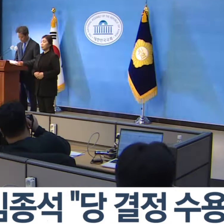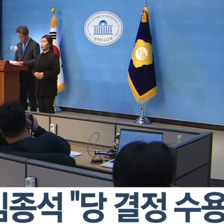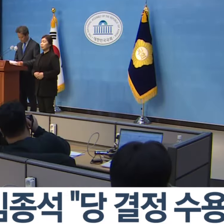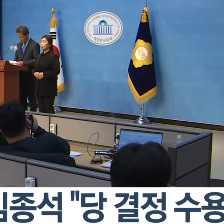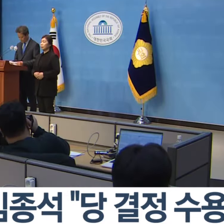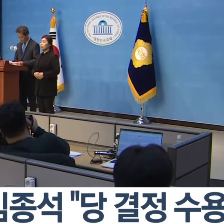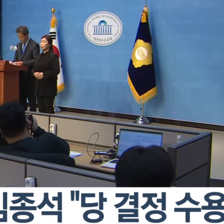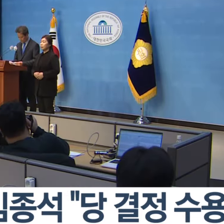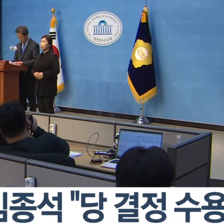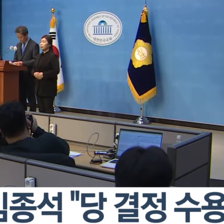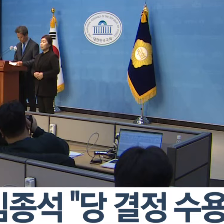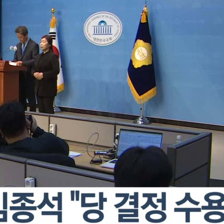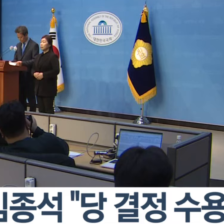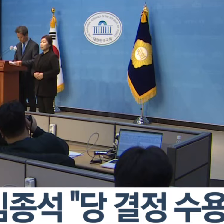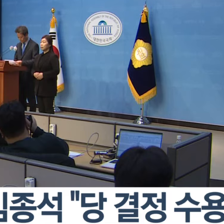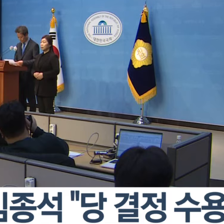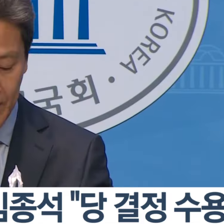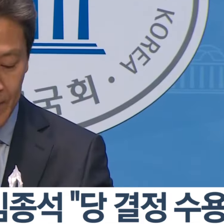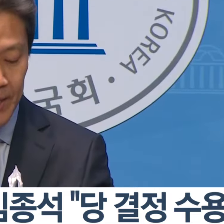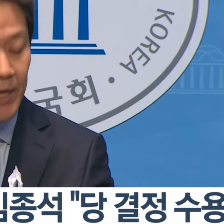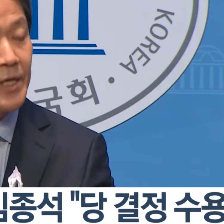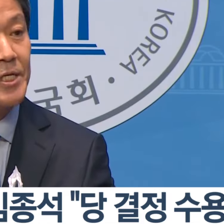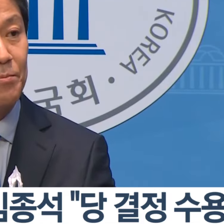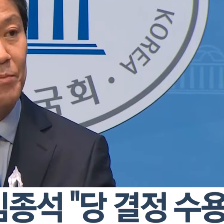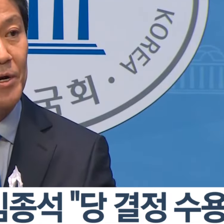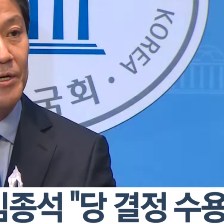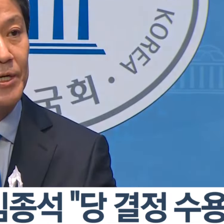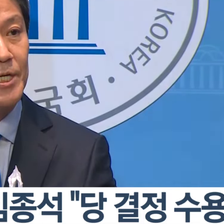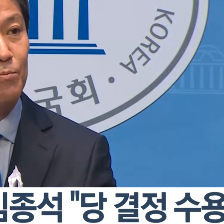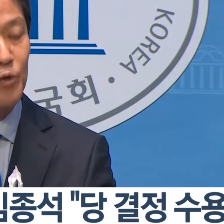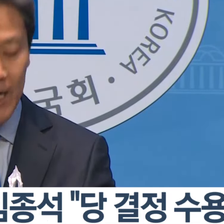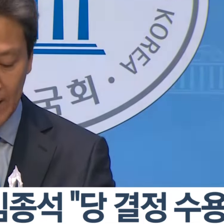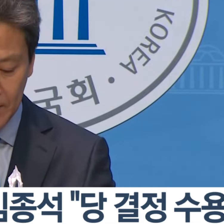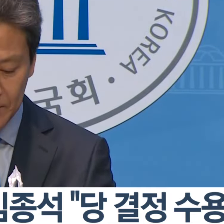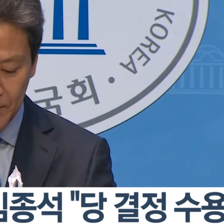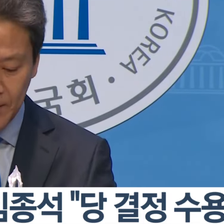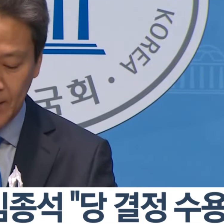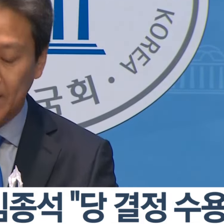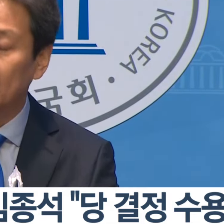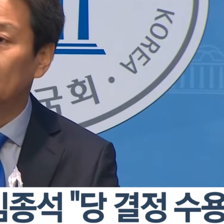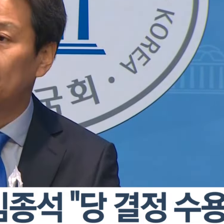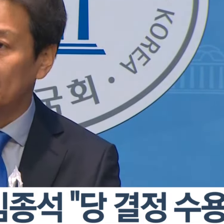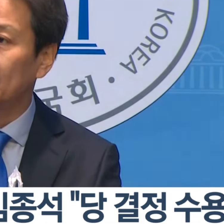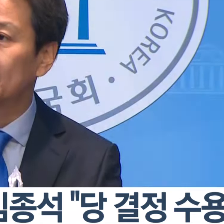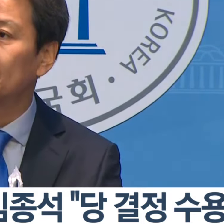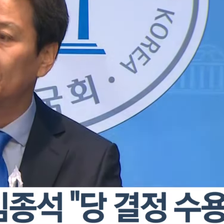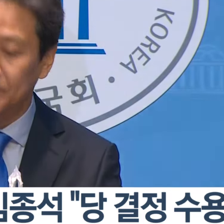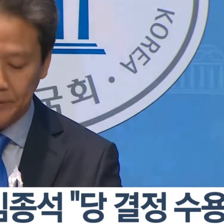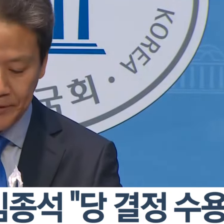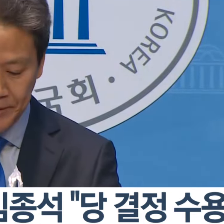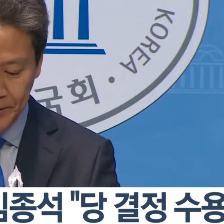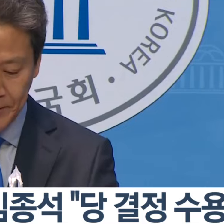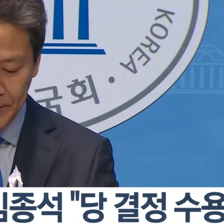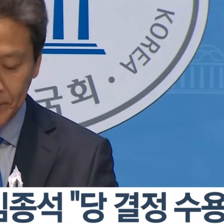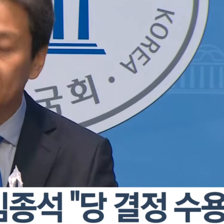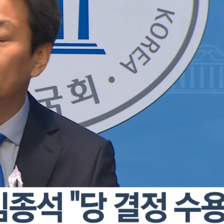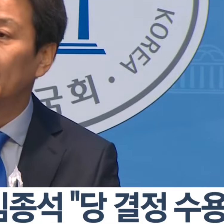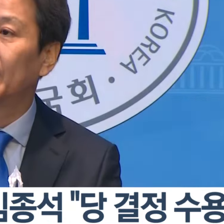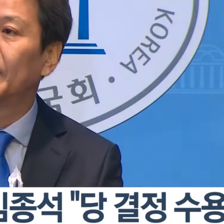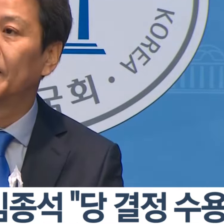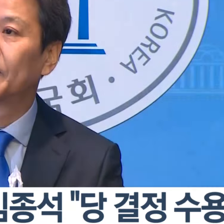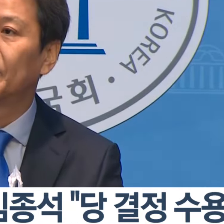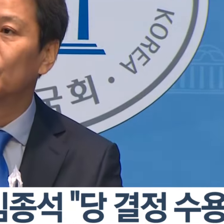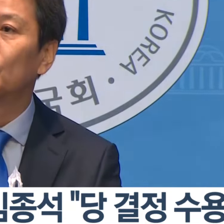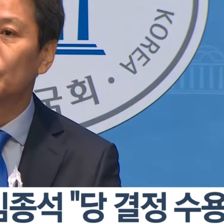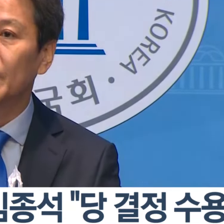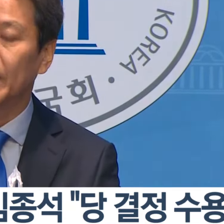자신의 SNS를 통해 당의 결정을 수용한다는 짤막한 글을 올렸습니다. 앞서 임 전 실장은 서울